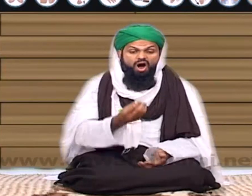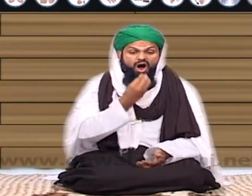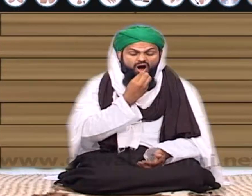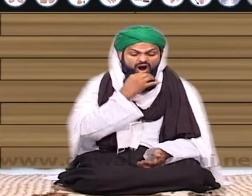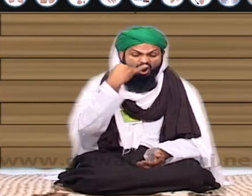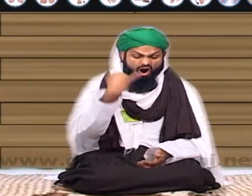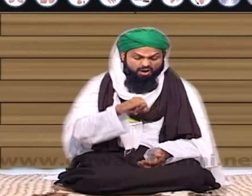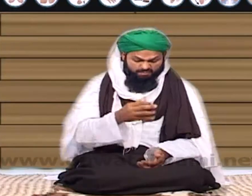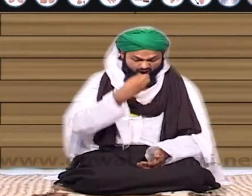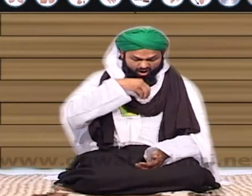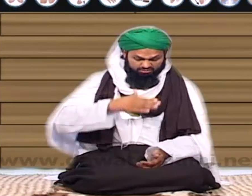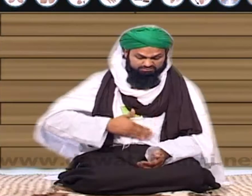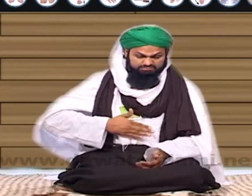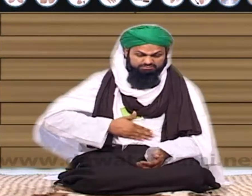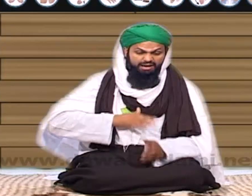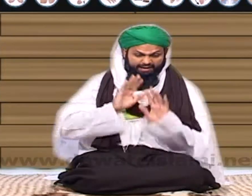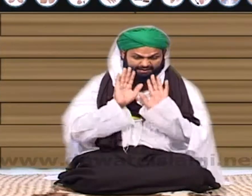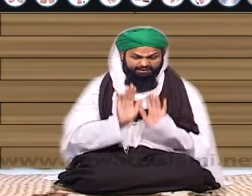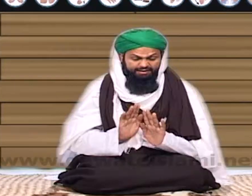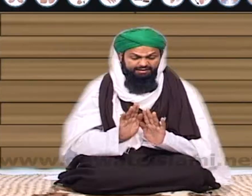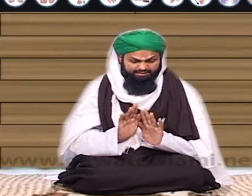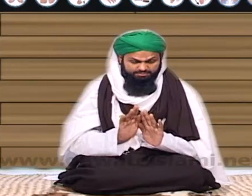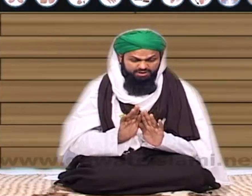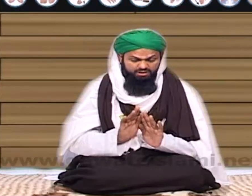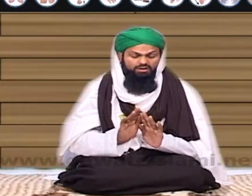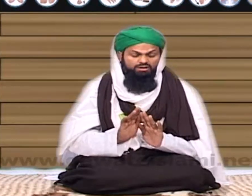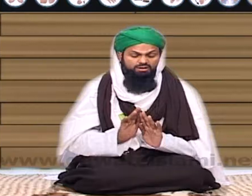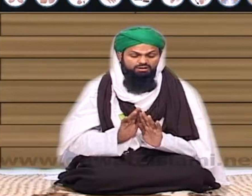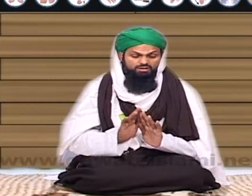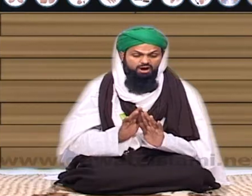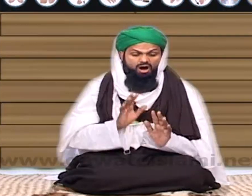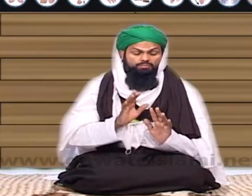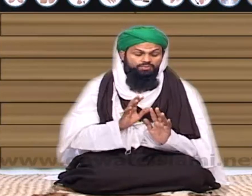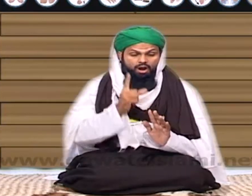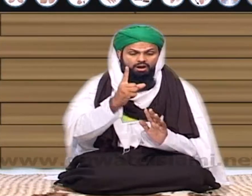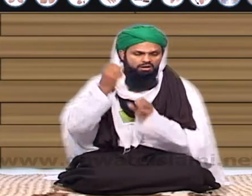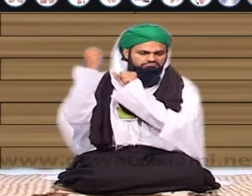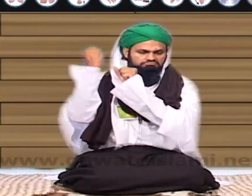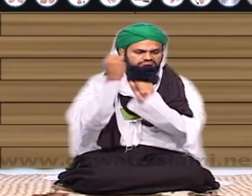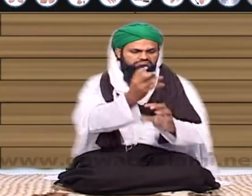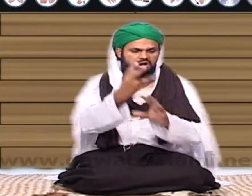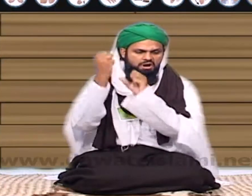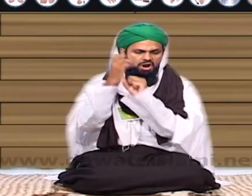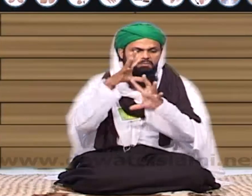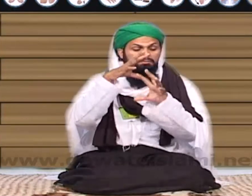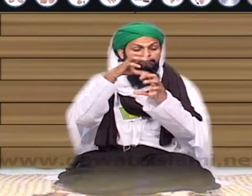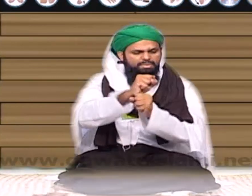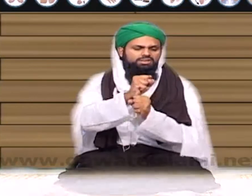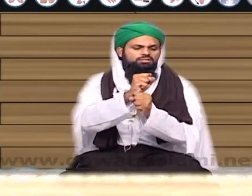وہ حرام کا لقمہ اس کھانے والے کے پیٹ میں رہتا ہے اس پر لعنت برستی رہتی ہے،